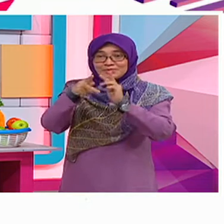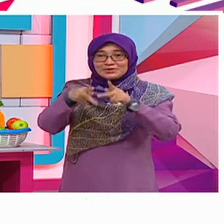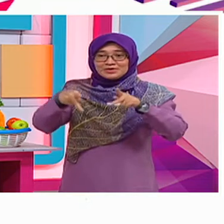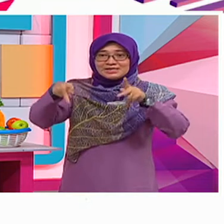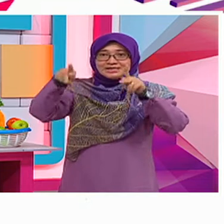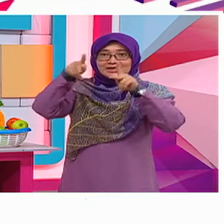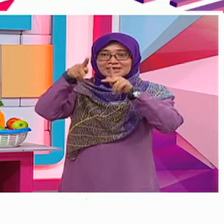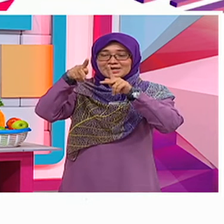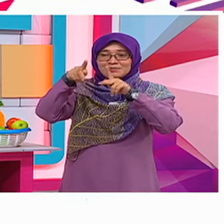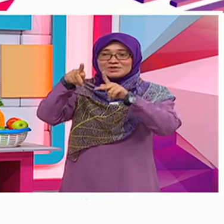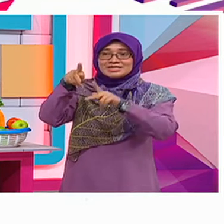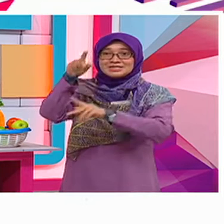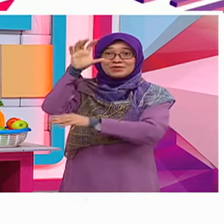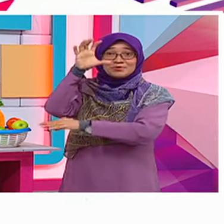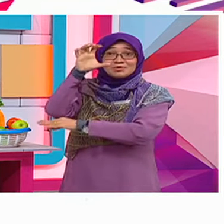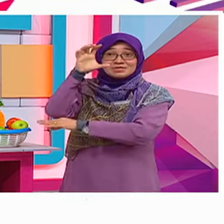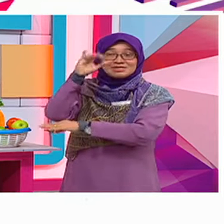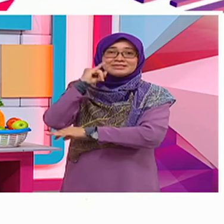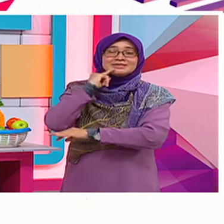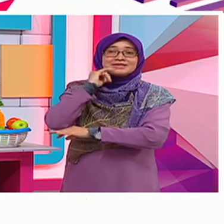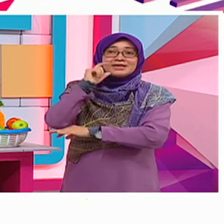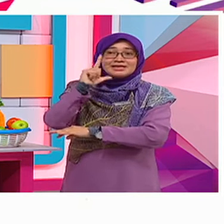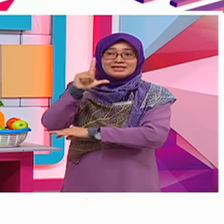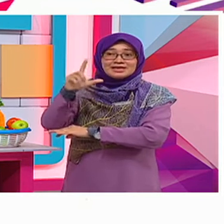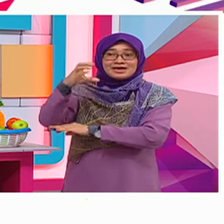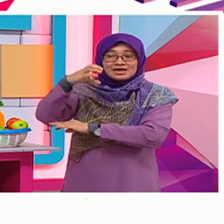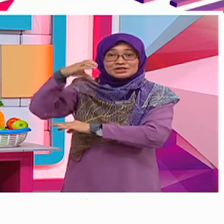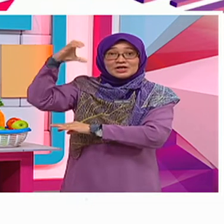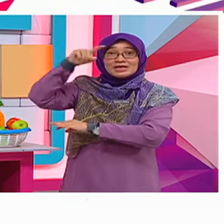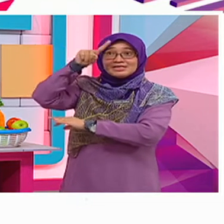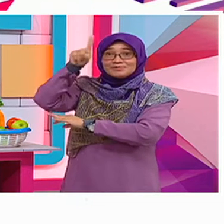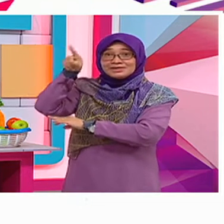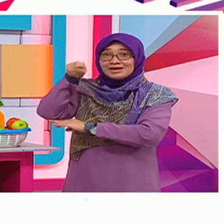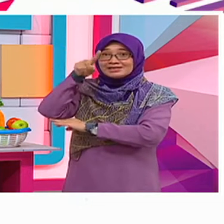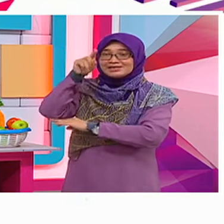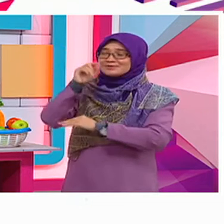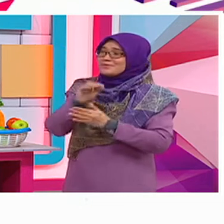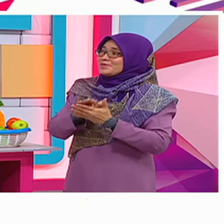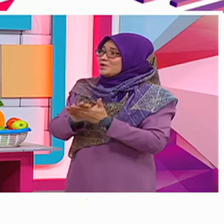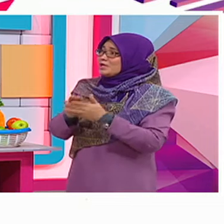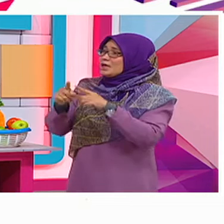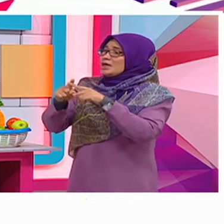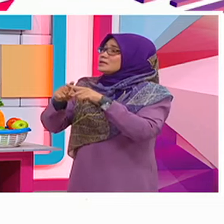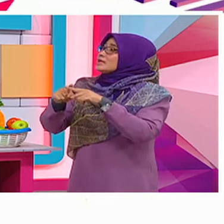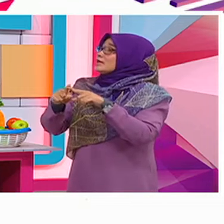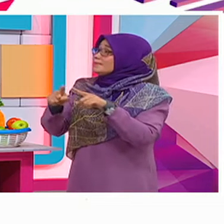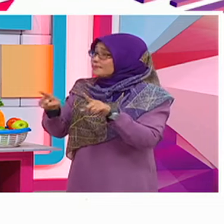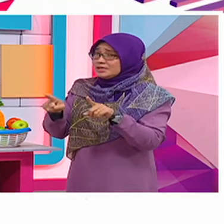keperluan proses fotosintesis ialah cahaya matahari klik tapi